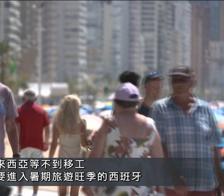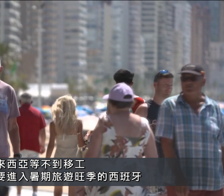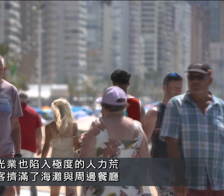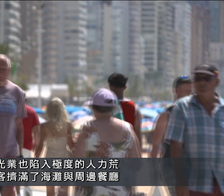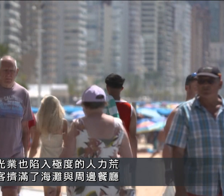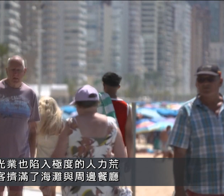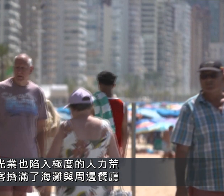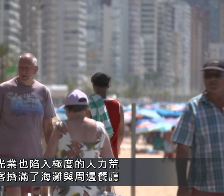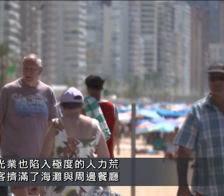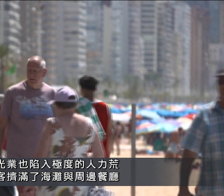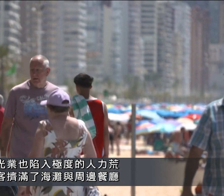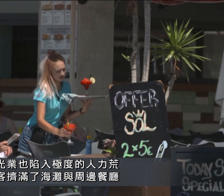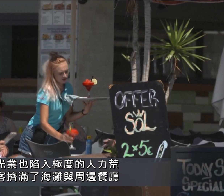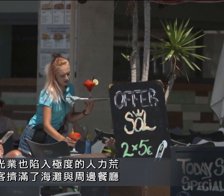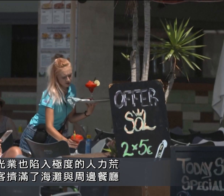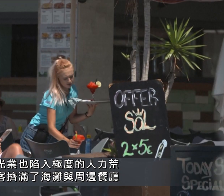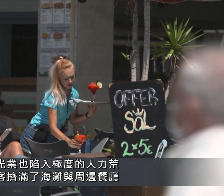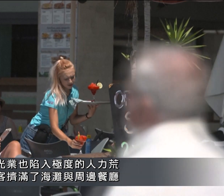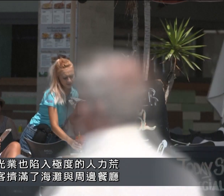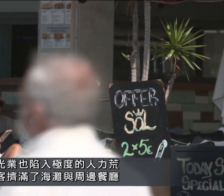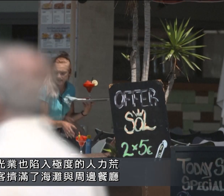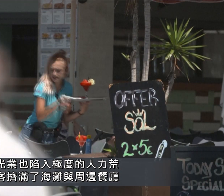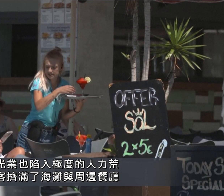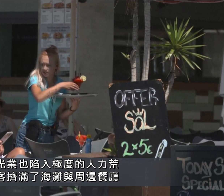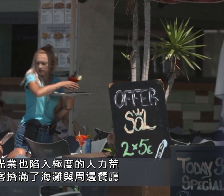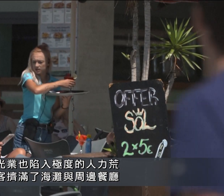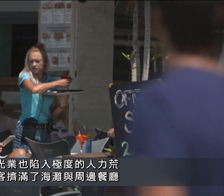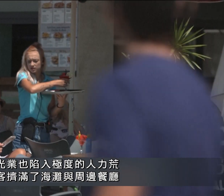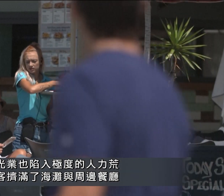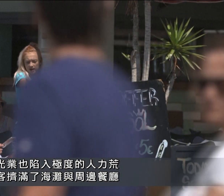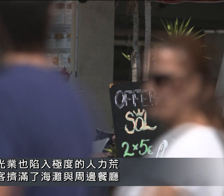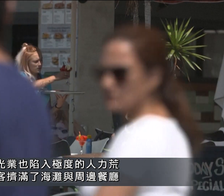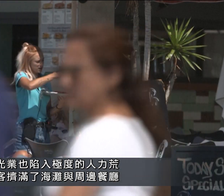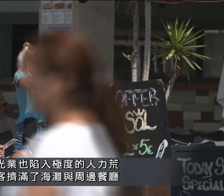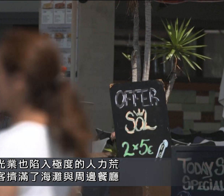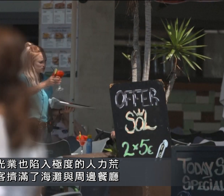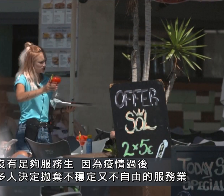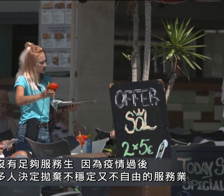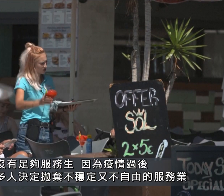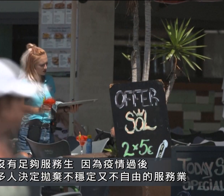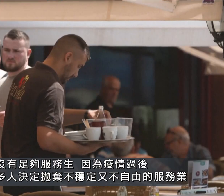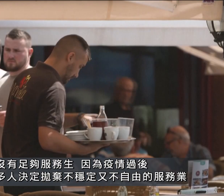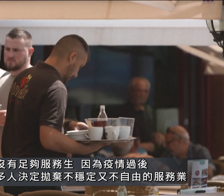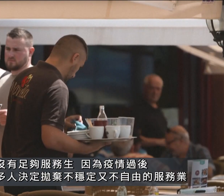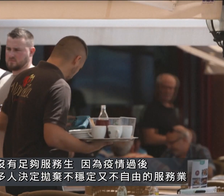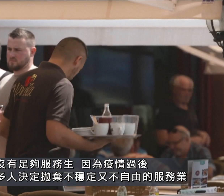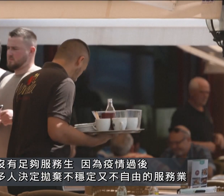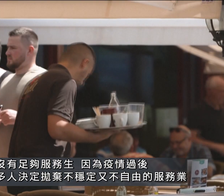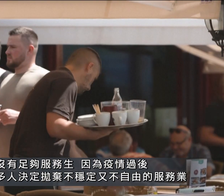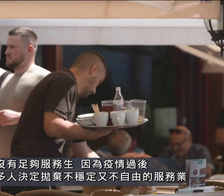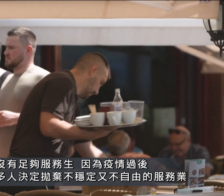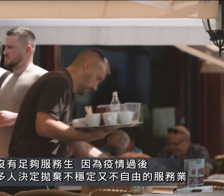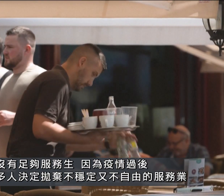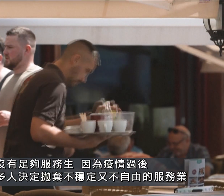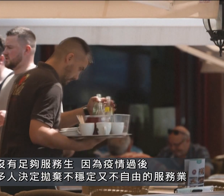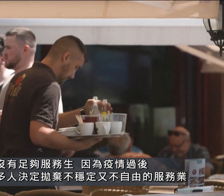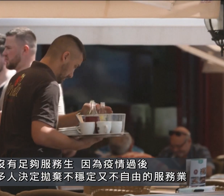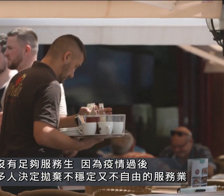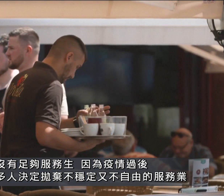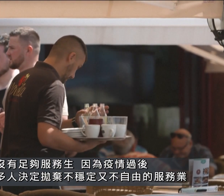业也陷入极度的人力荒，游客挤满了海滩与周遭的餐厅，却没有足够的服务生，因为疫情过后许多人决定抛